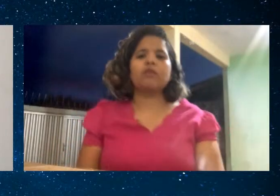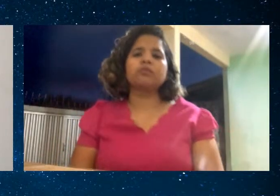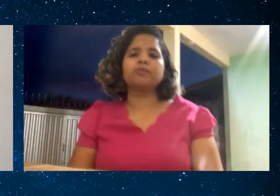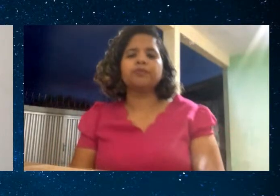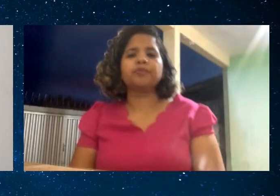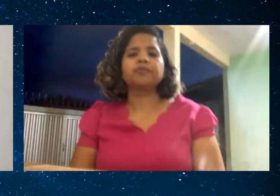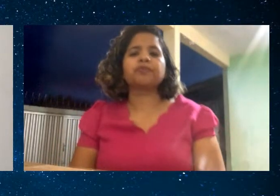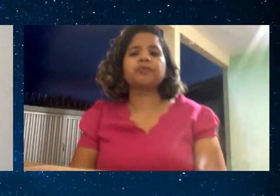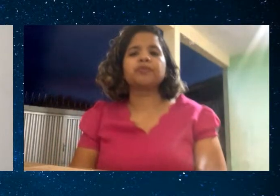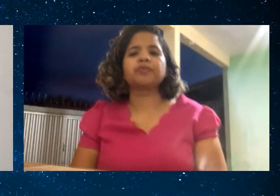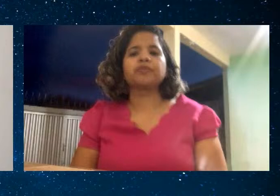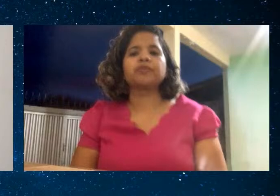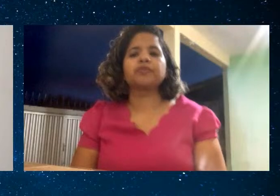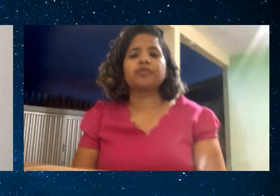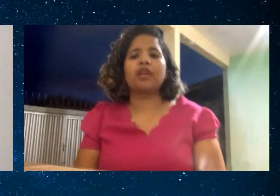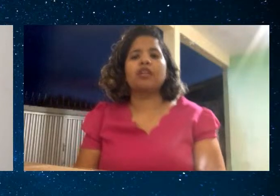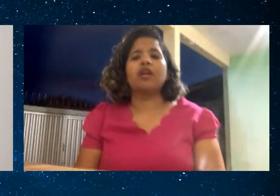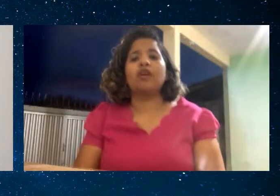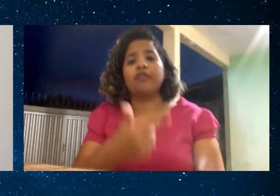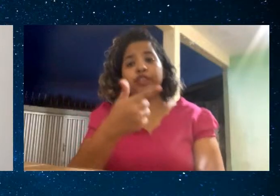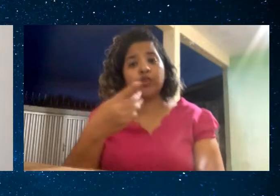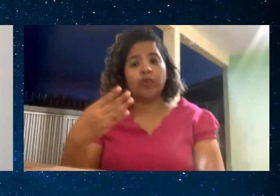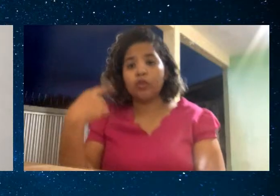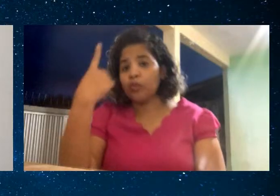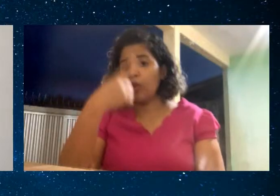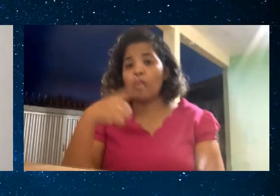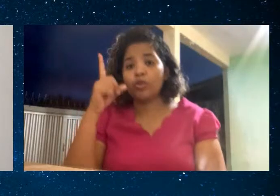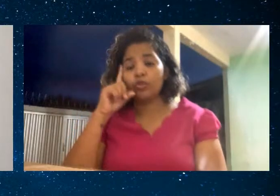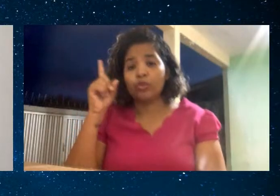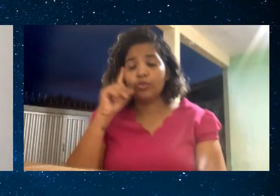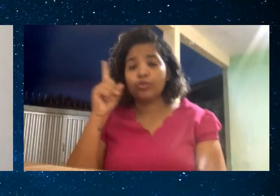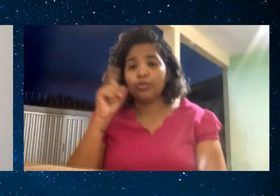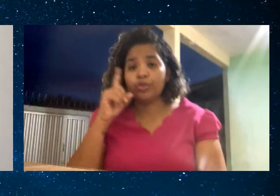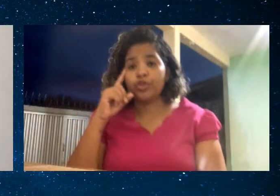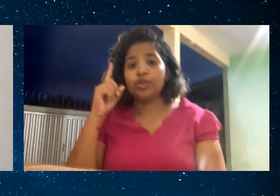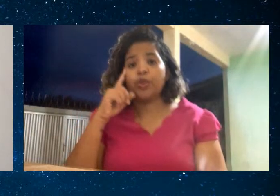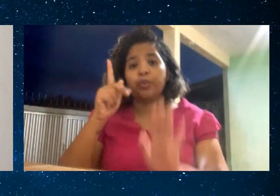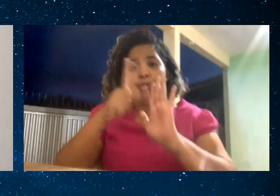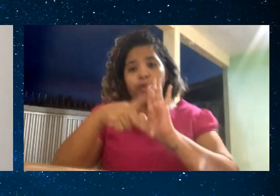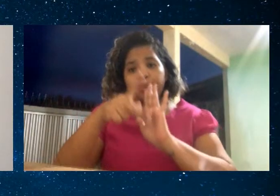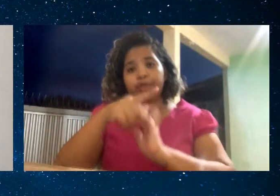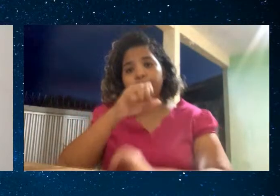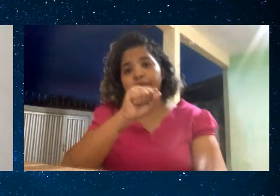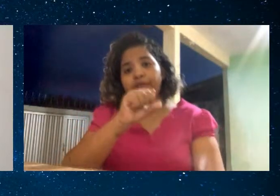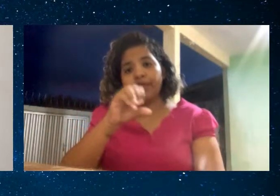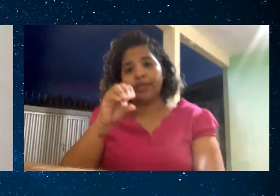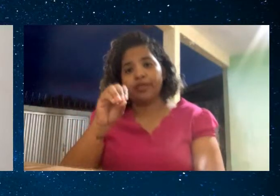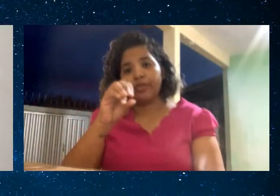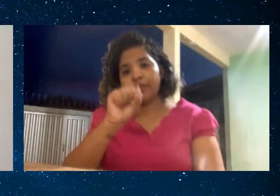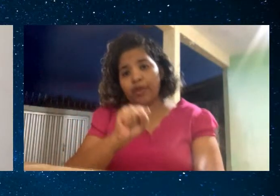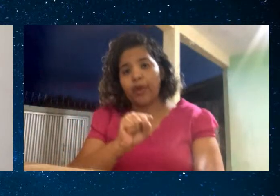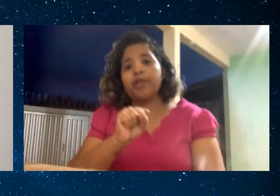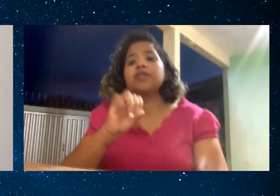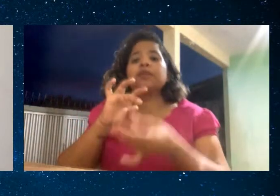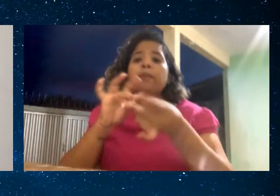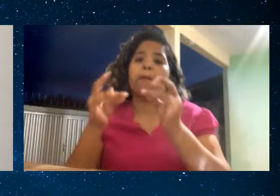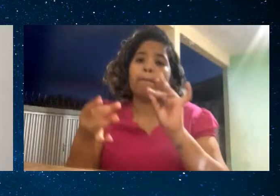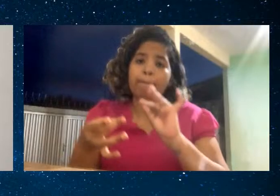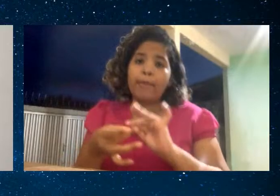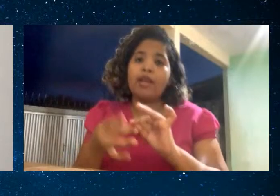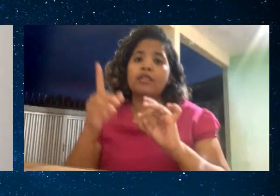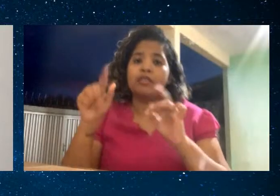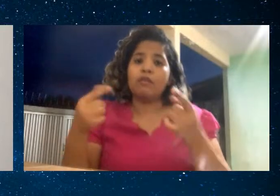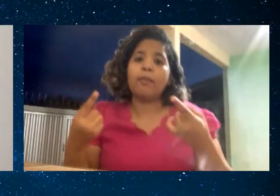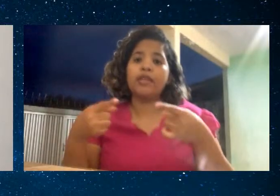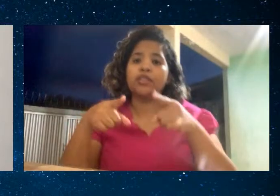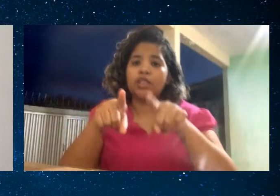34970 24 horas por dia o SOS preces em parceria com projeta escutatória E tantas